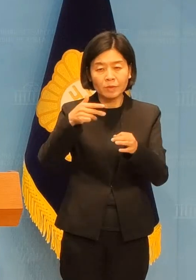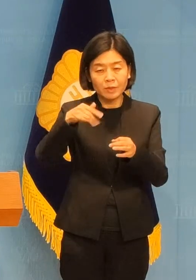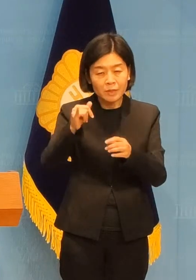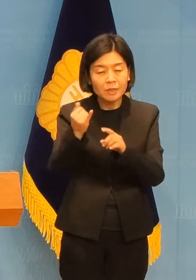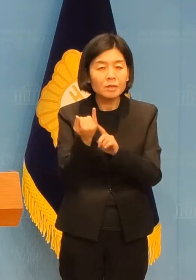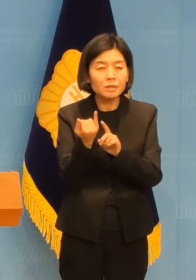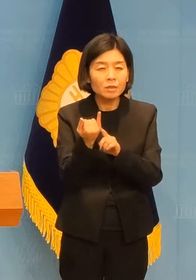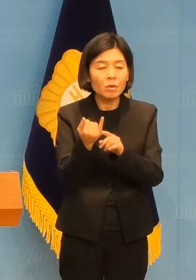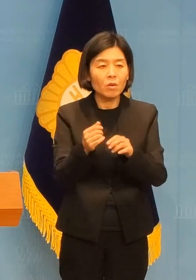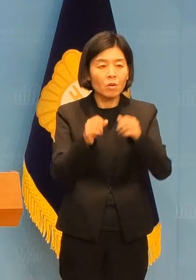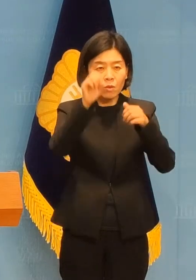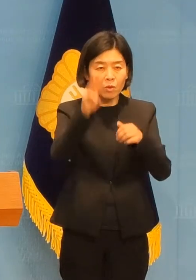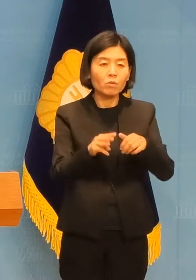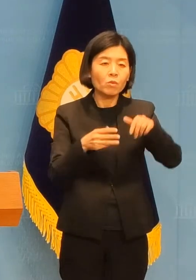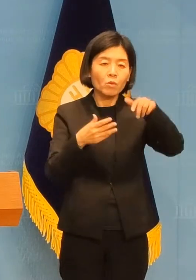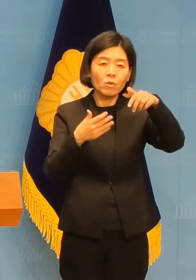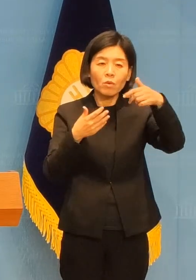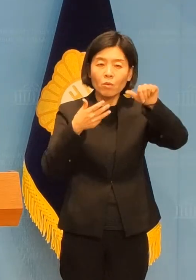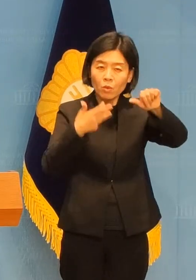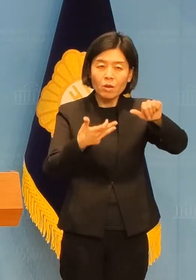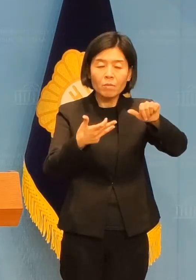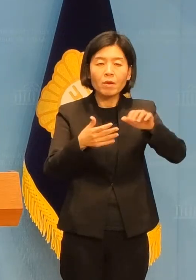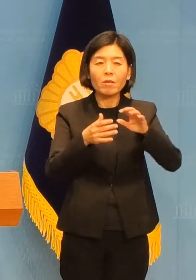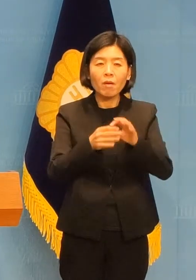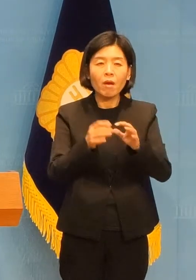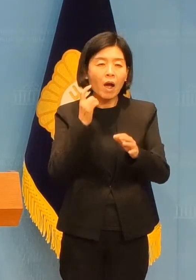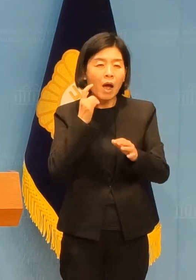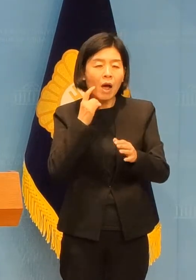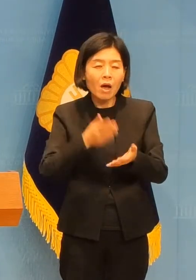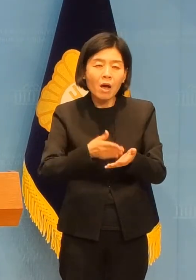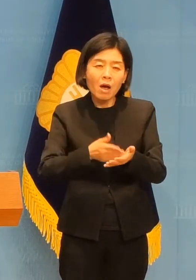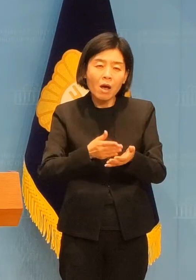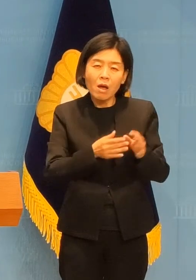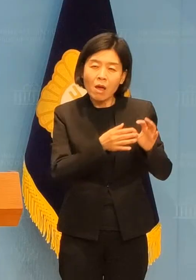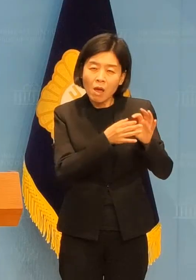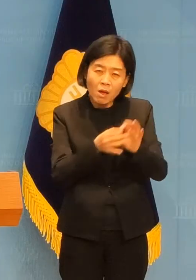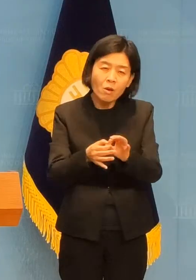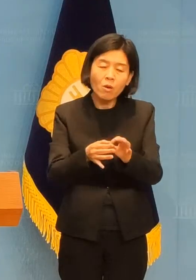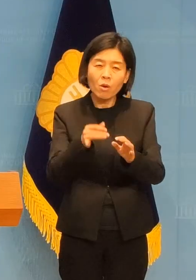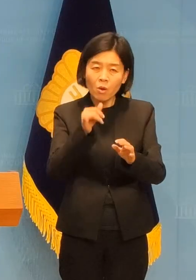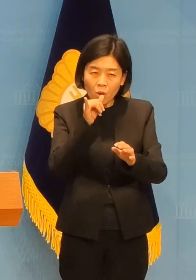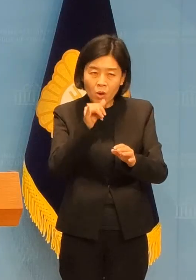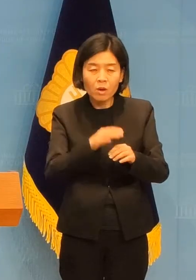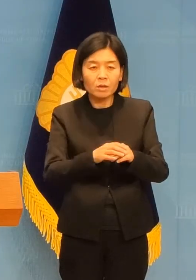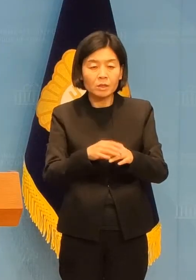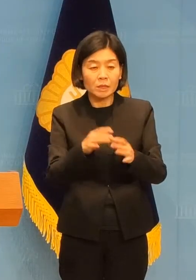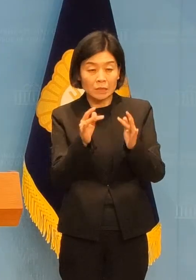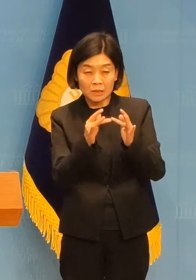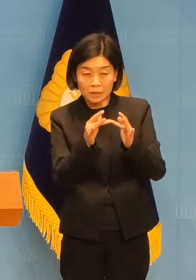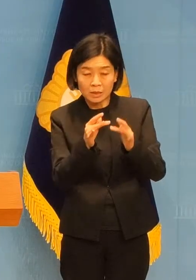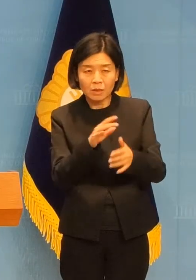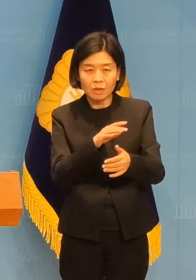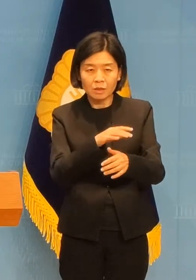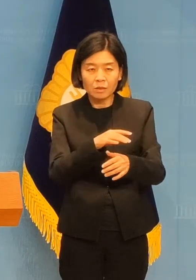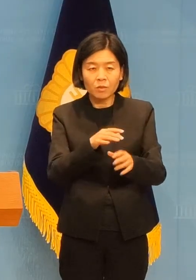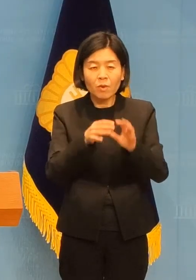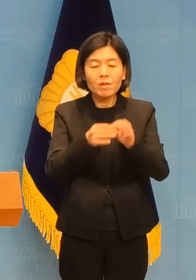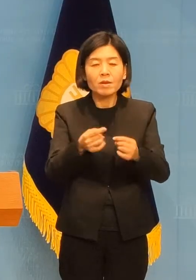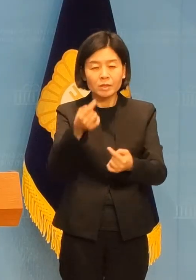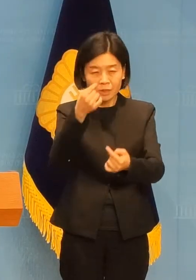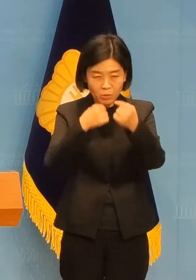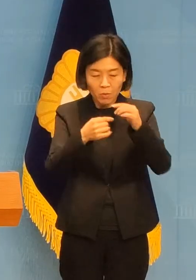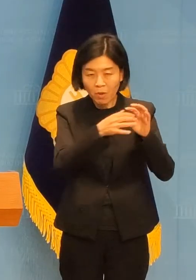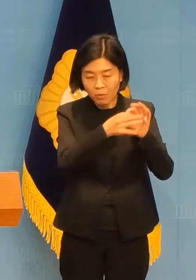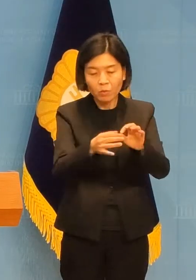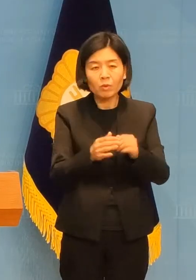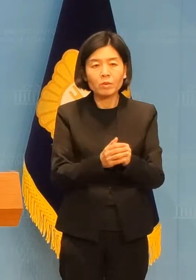및 5.18 관련 가짜뉴스는 꾸준히 이어지고 있어 적극적으로 플랫폼 신고 처리를 진행했습니다. 현수막